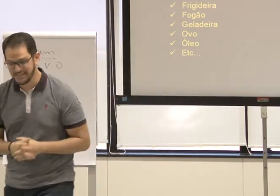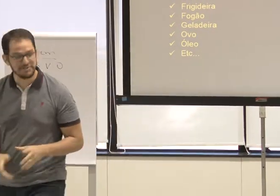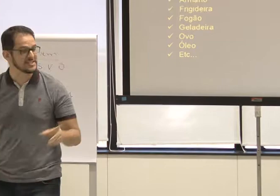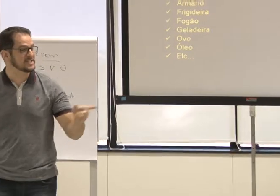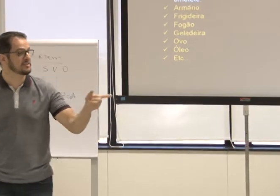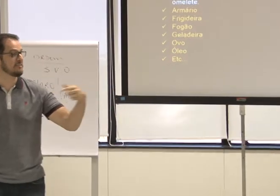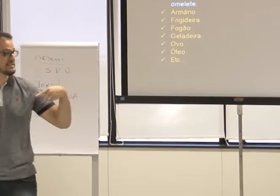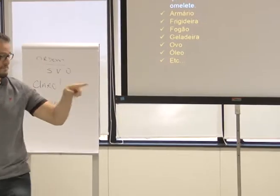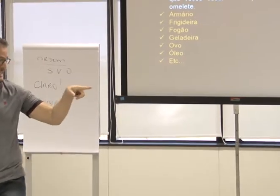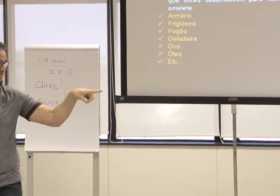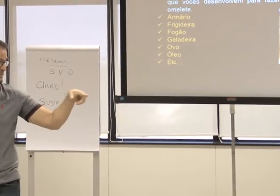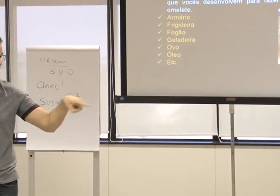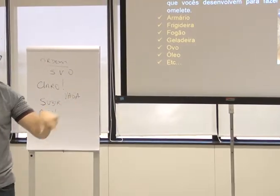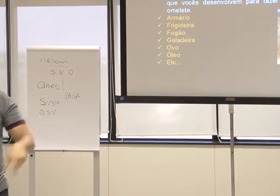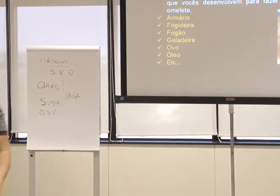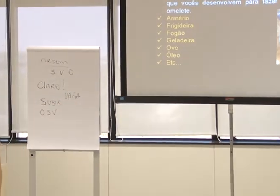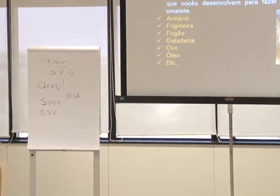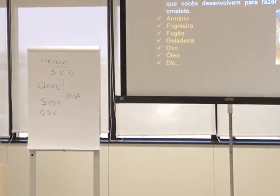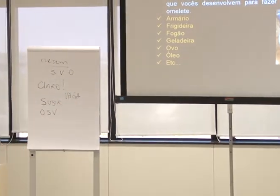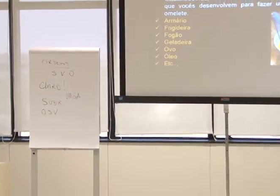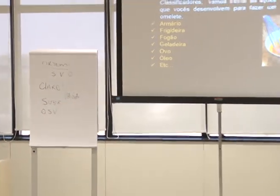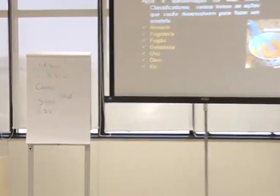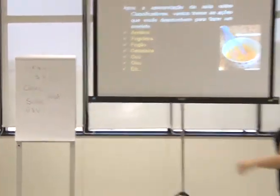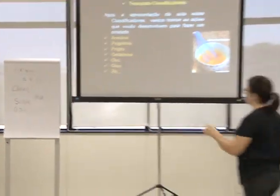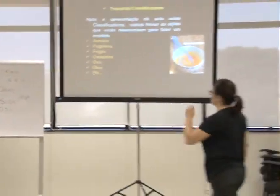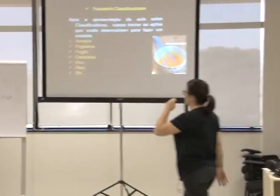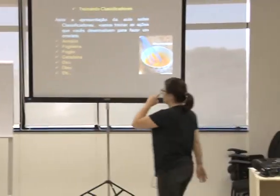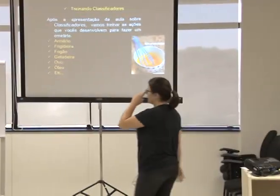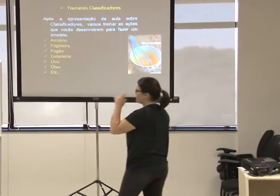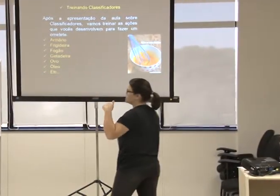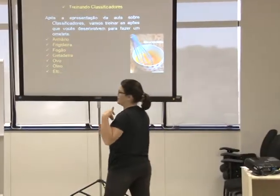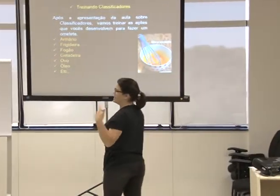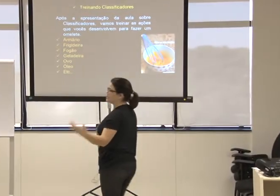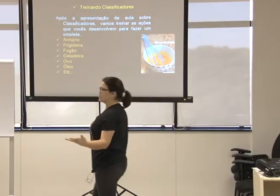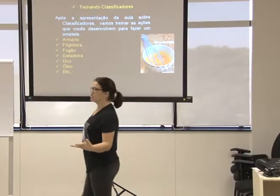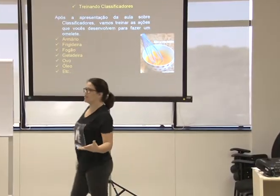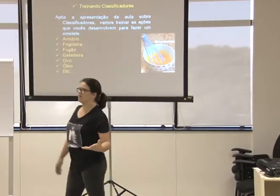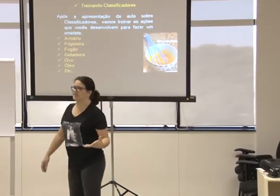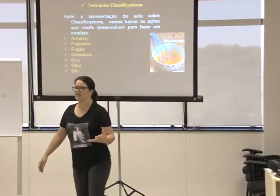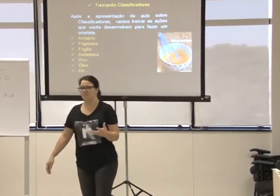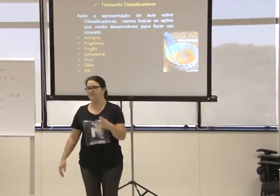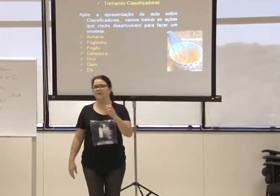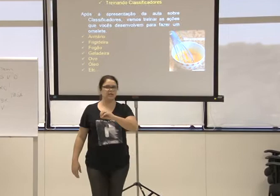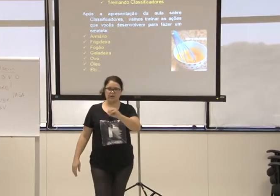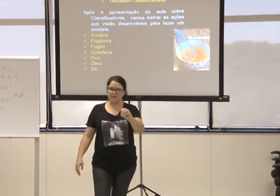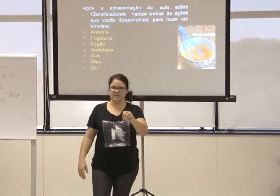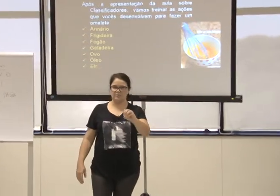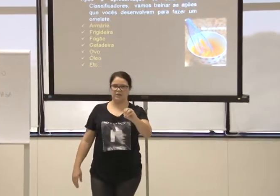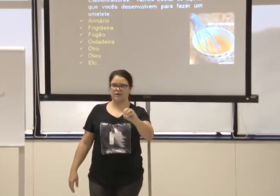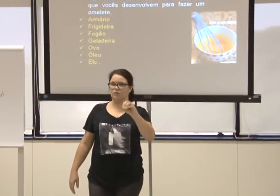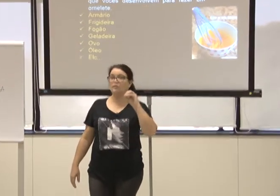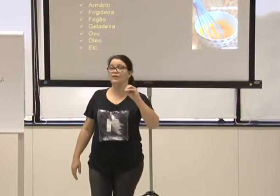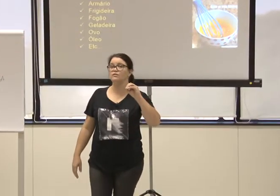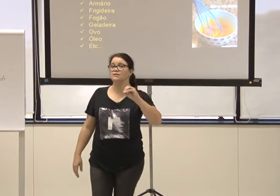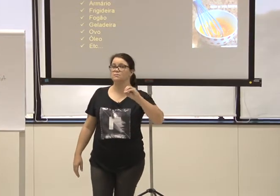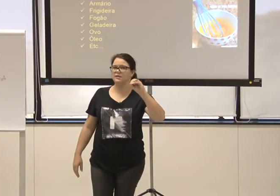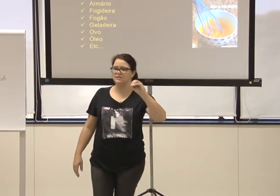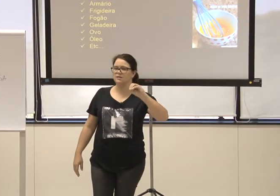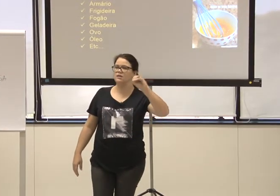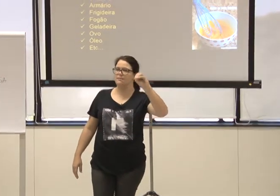Tapioca Sentindo, ela com faz mais ovo. mímica do que sinal. Não, isso que a gente pensa que a gente está fazendo mímica, não é mímica. Eu não quero que vocês pensem que é